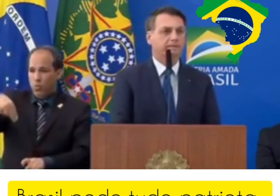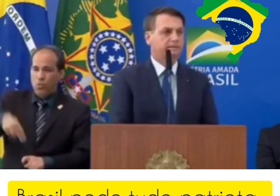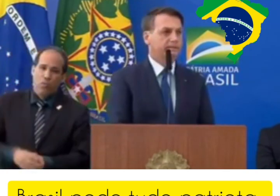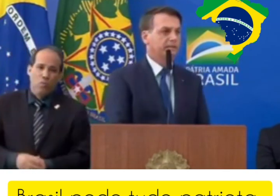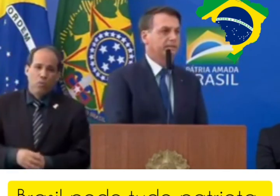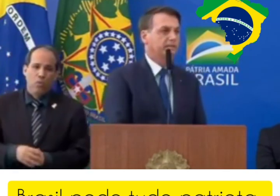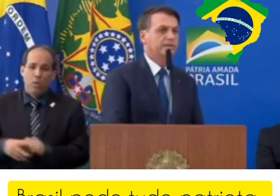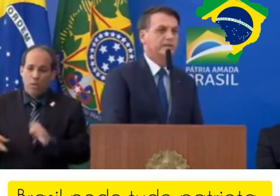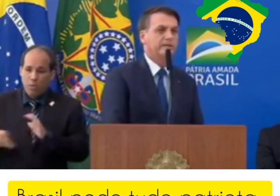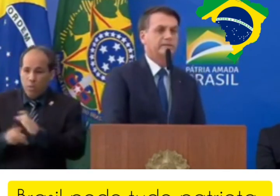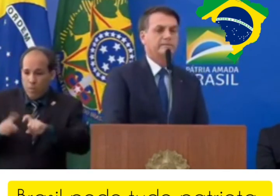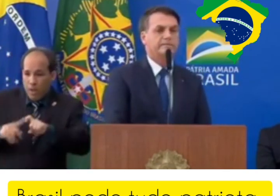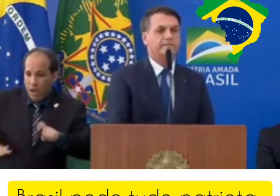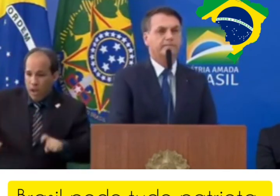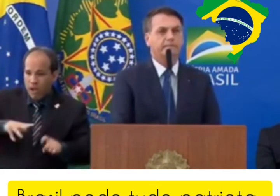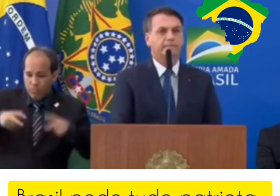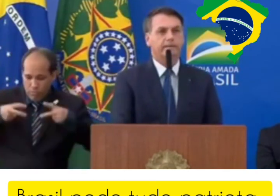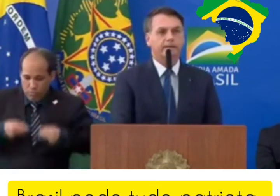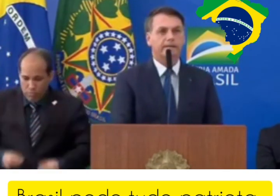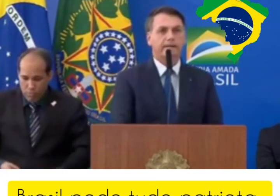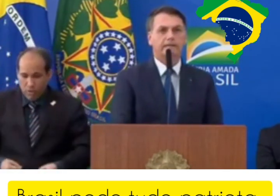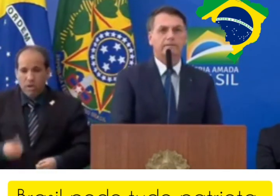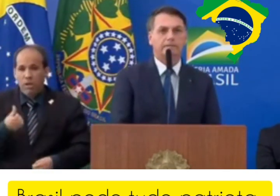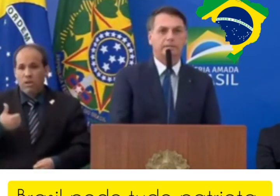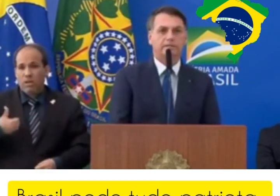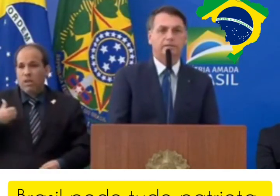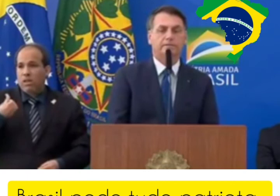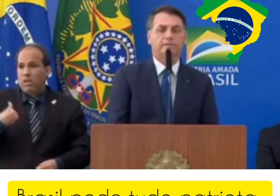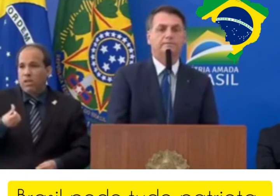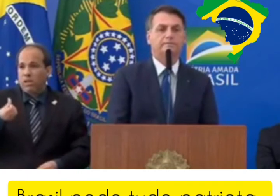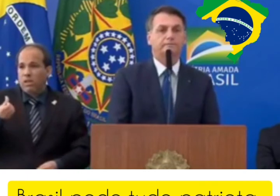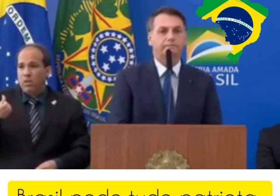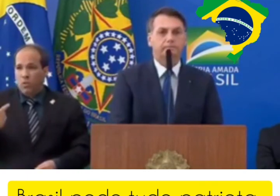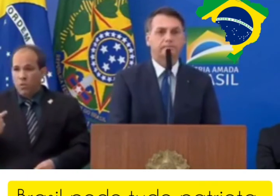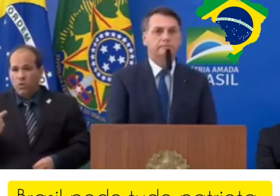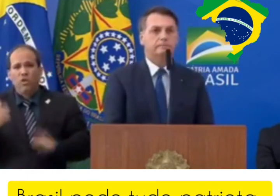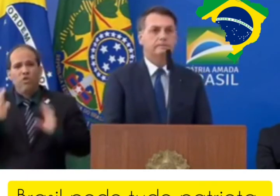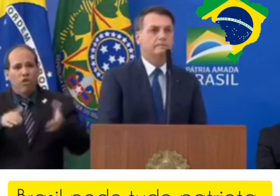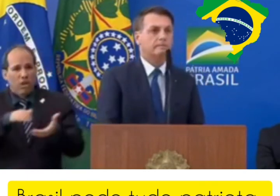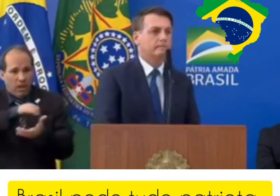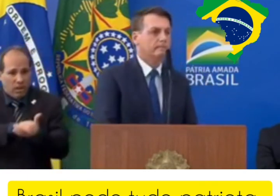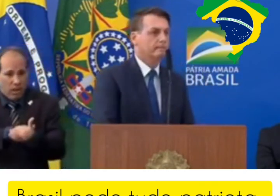oncologista, 62 anos, casado, 6 filhos.